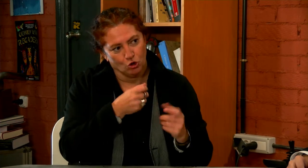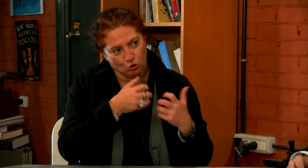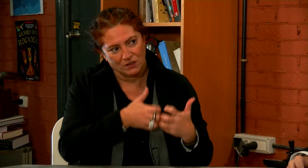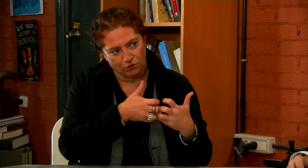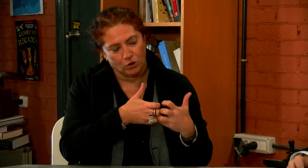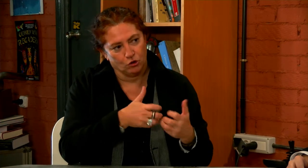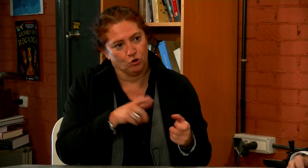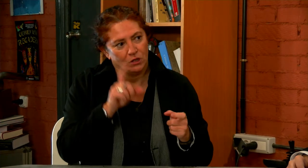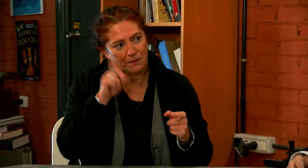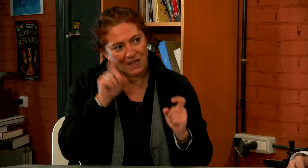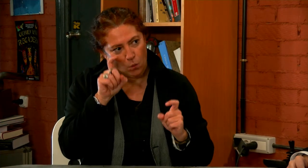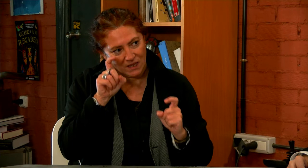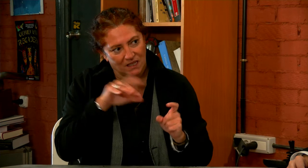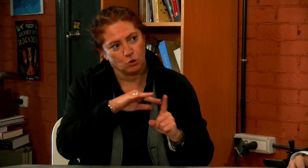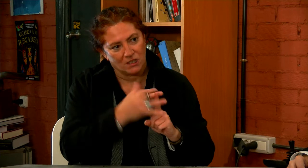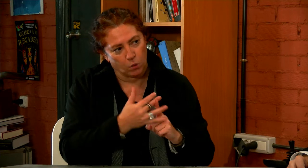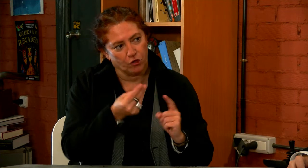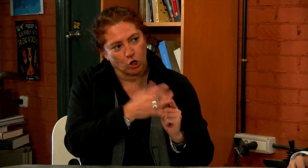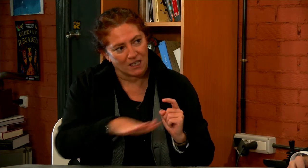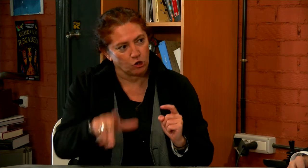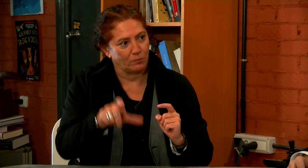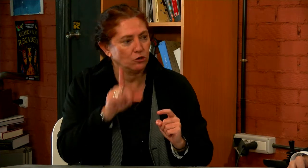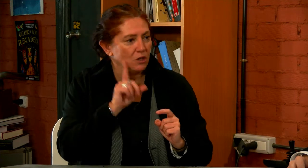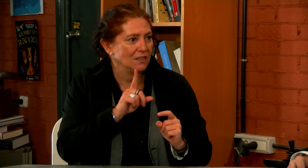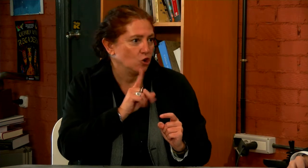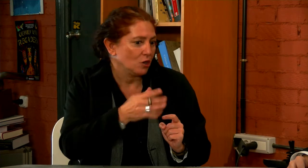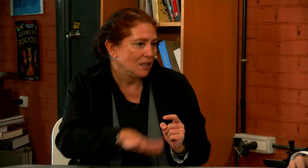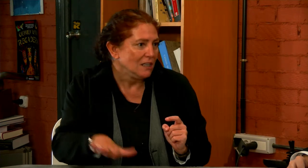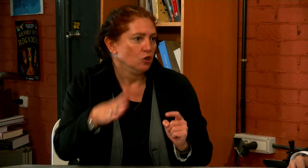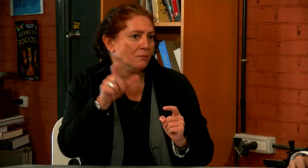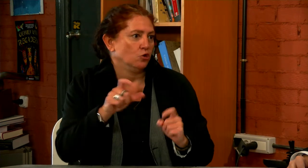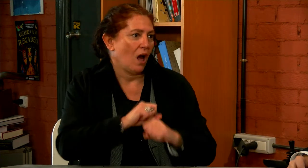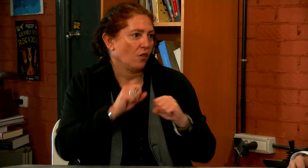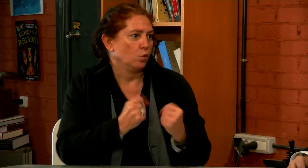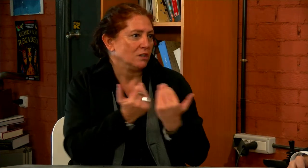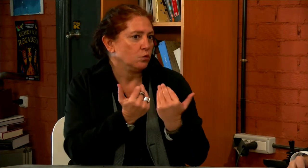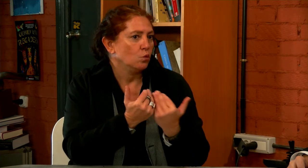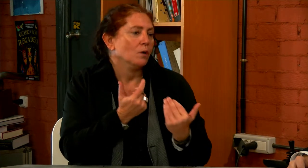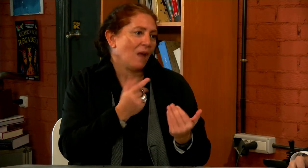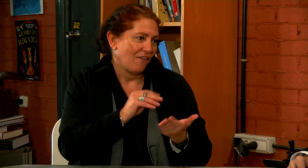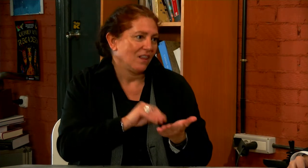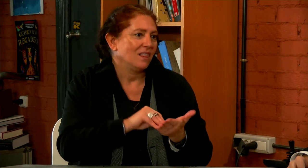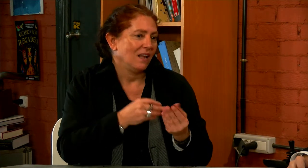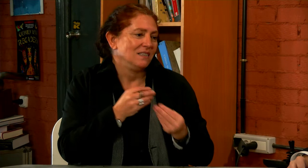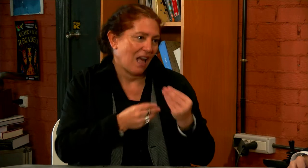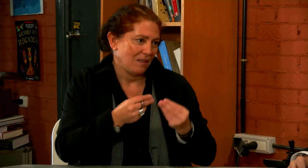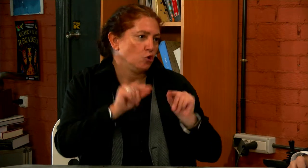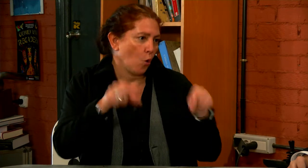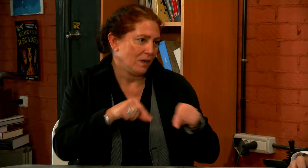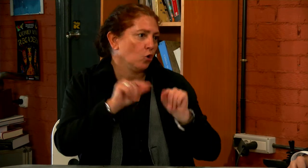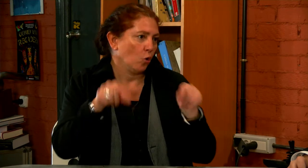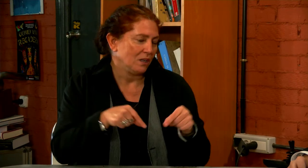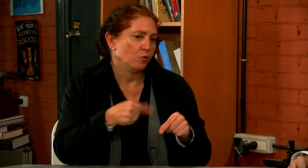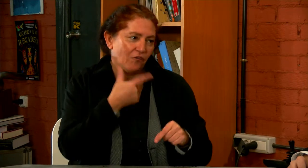los ciudadanos, lo cual conlleva una dificultad añadida para encontrar empleo. Sobre todo, incluso ahora mismo, los niños si